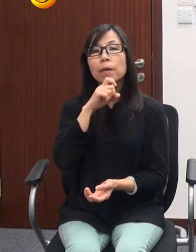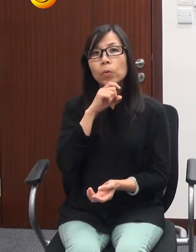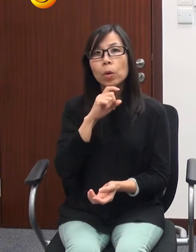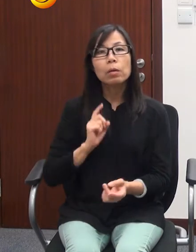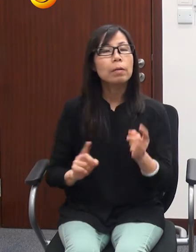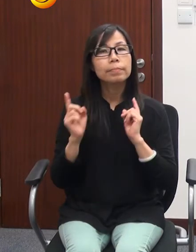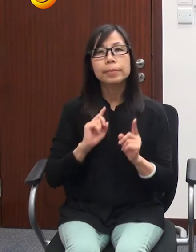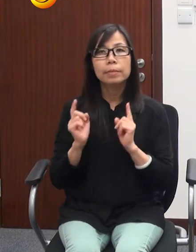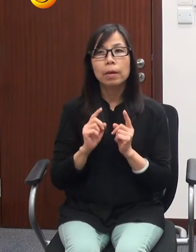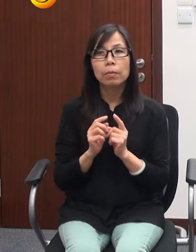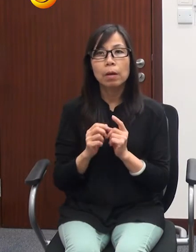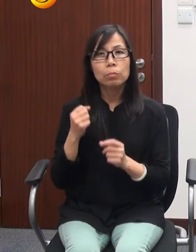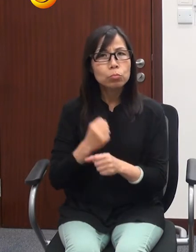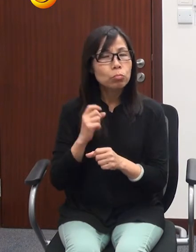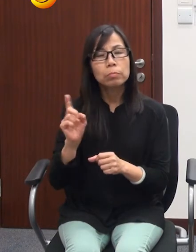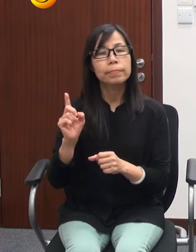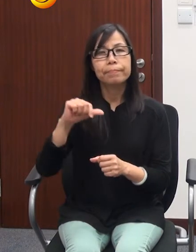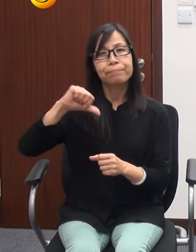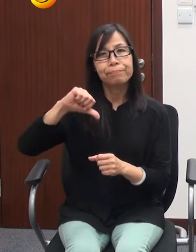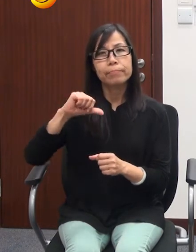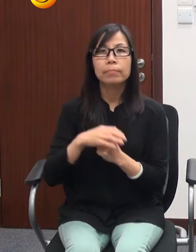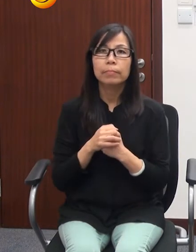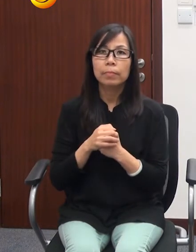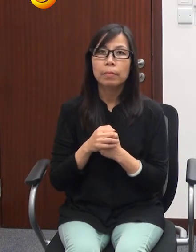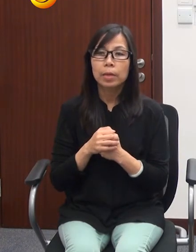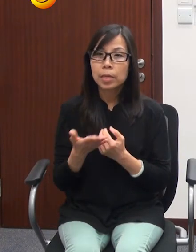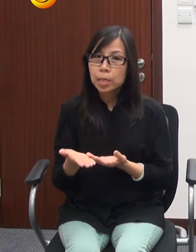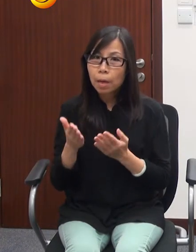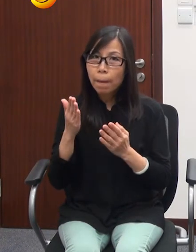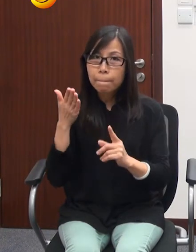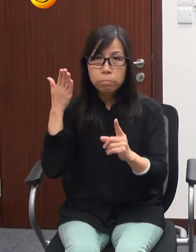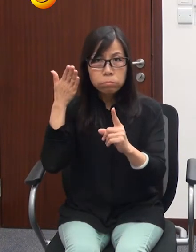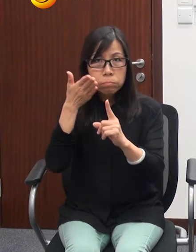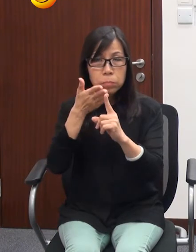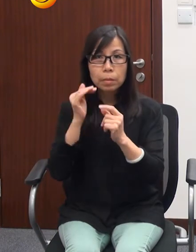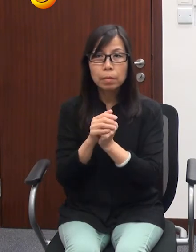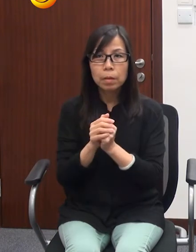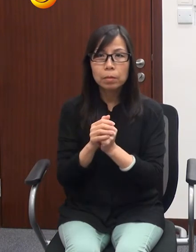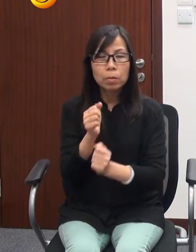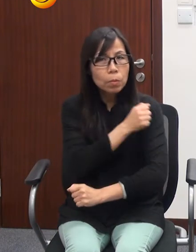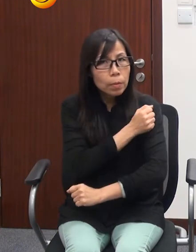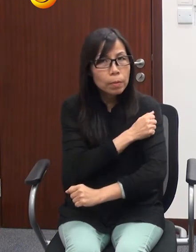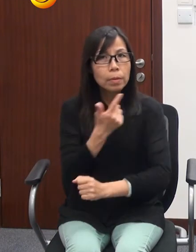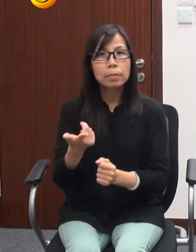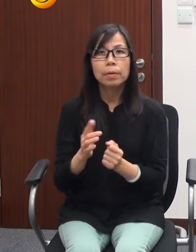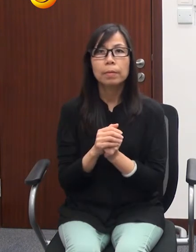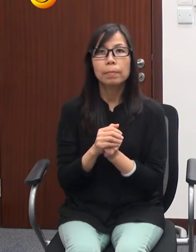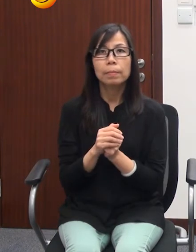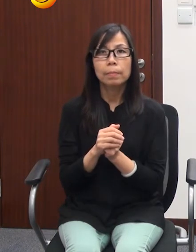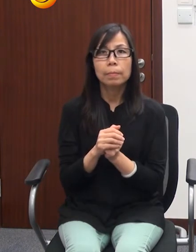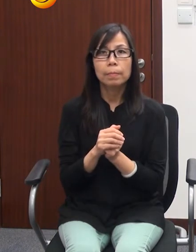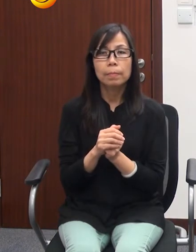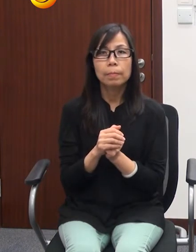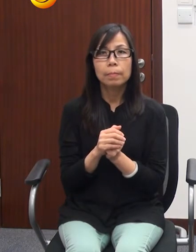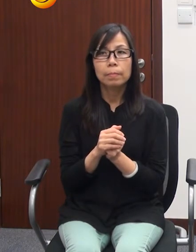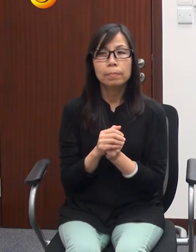就係，所以我相信而家面對到最大的難題啦，係咪？咁而家所以就